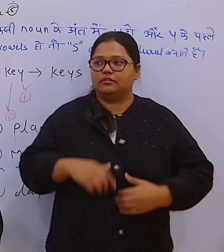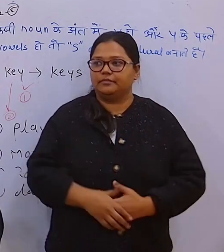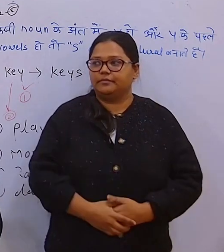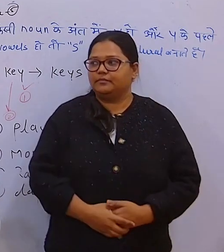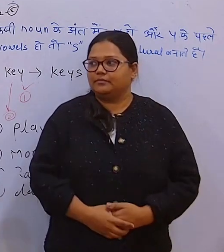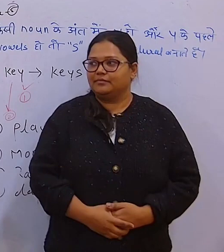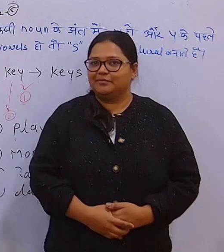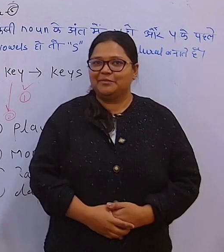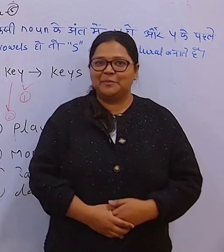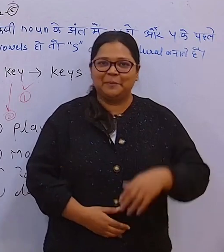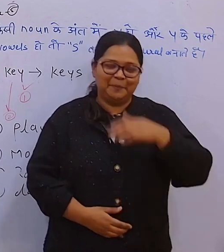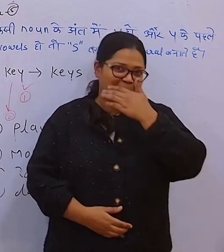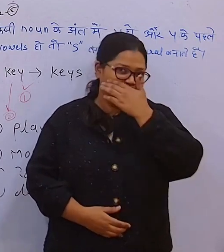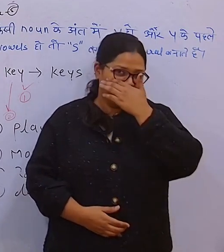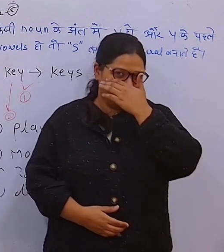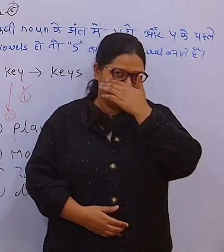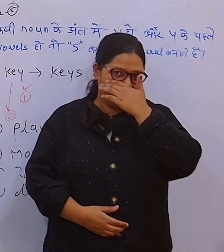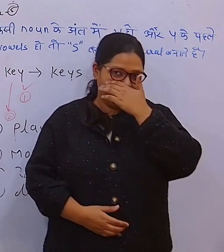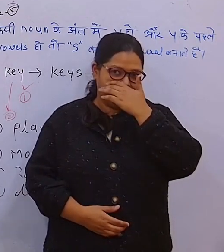क्या बाकी लोगों की?